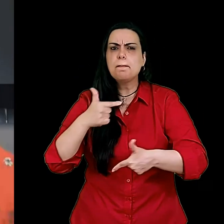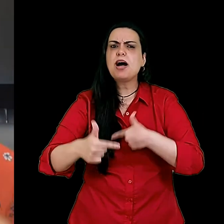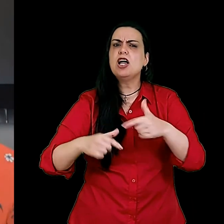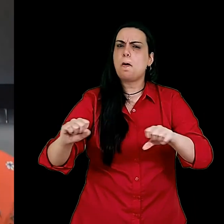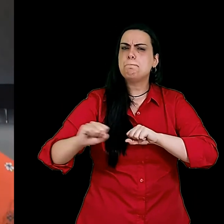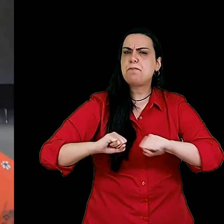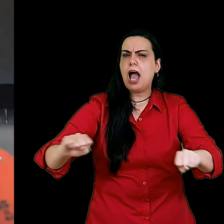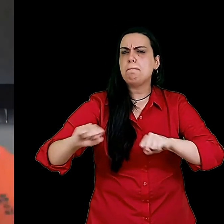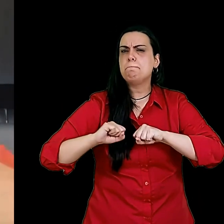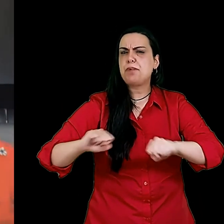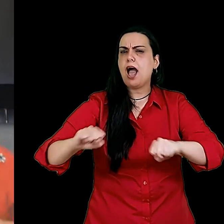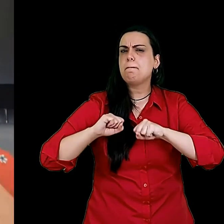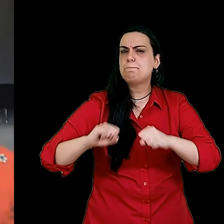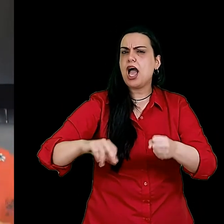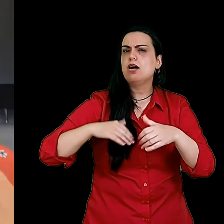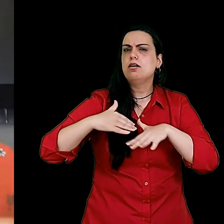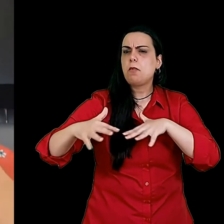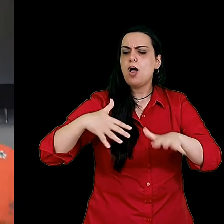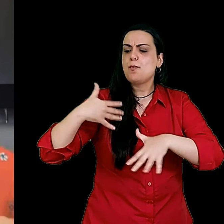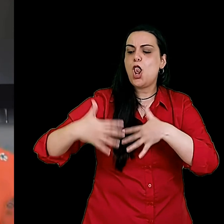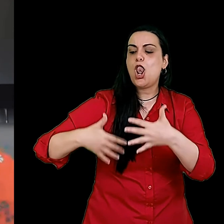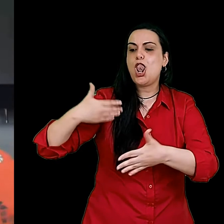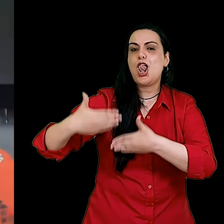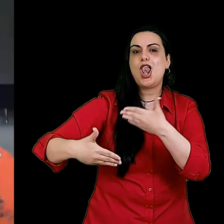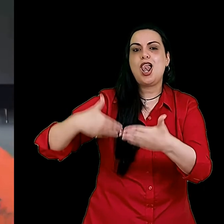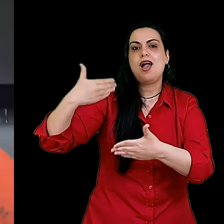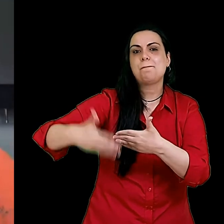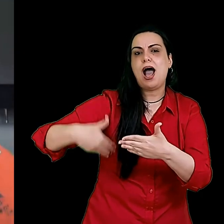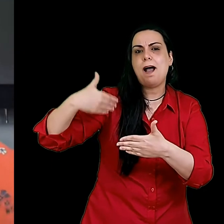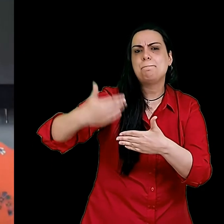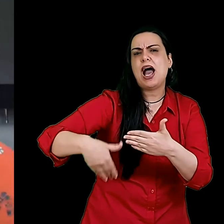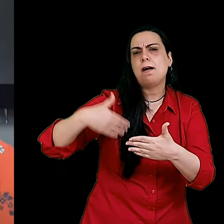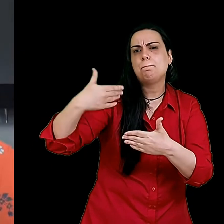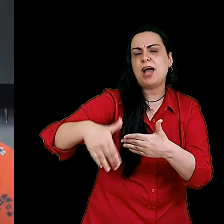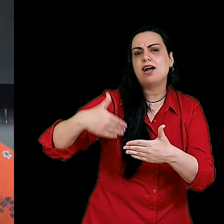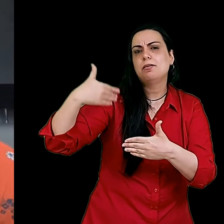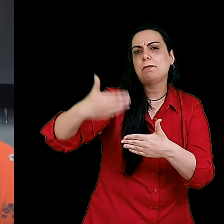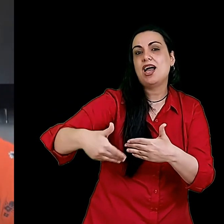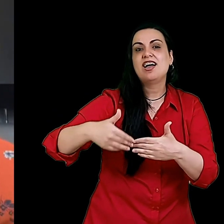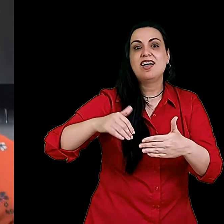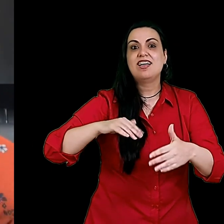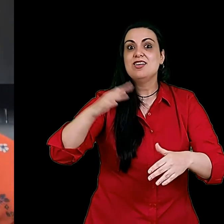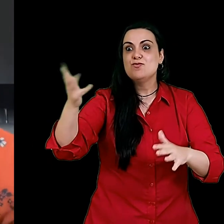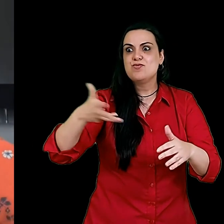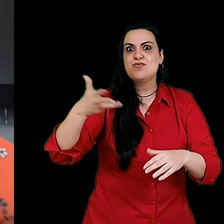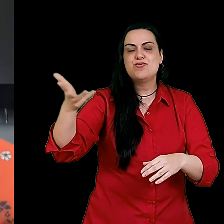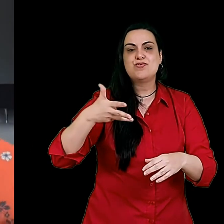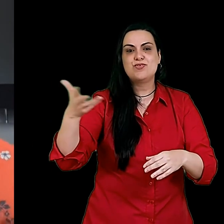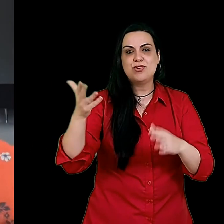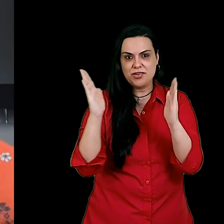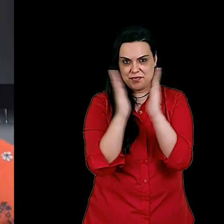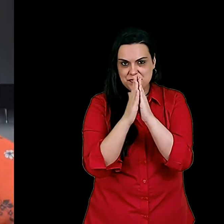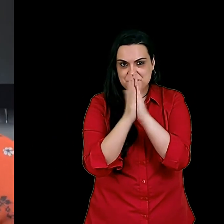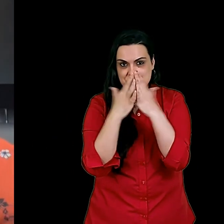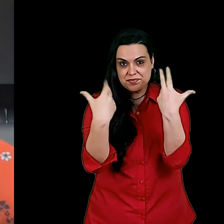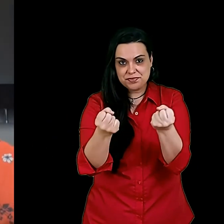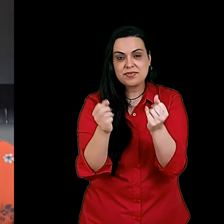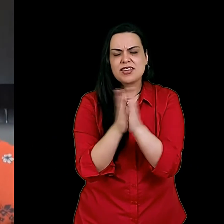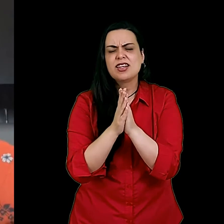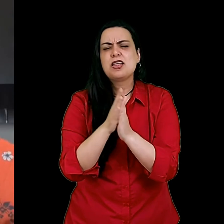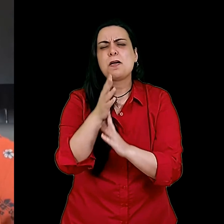a chamada ganhe ritmo, desenvoltura, cadência, para que ela ganhe